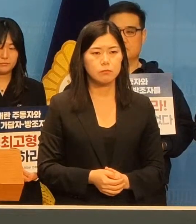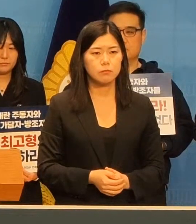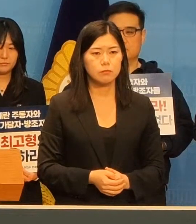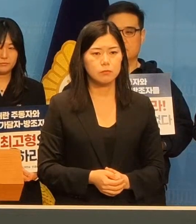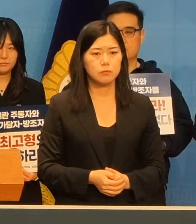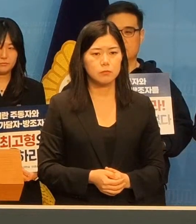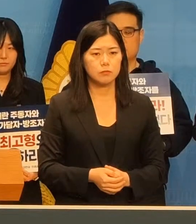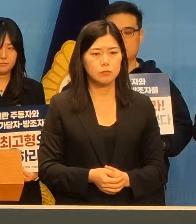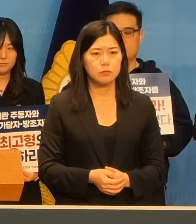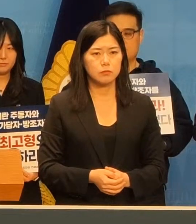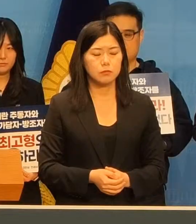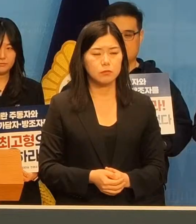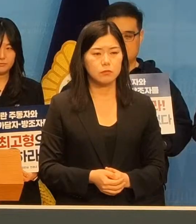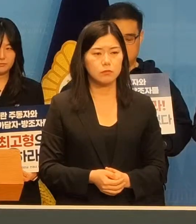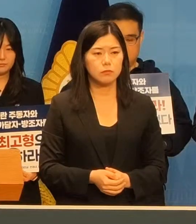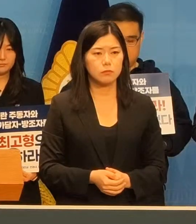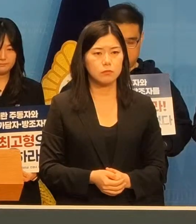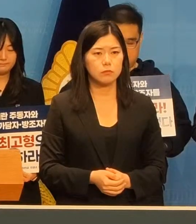몸을 이끌고